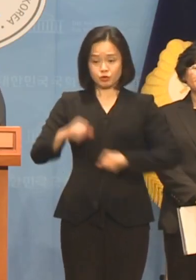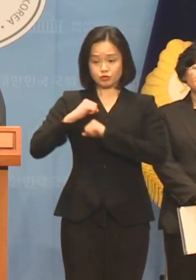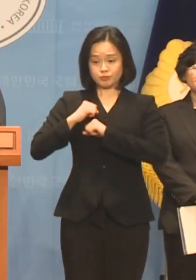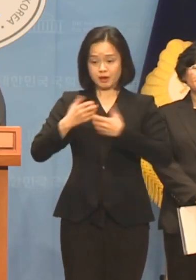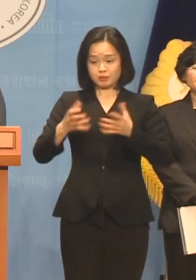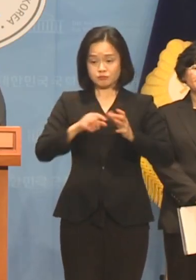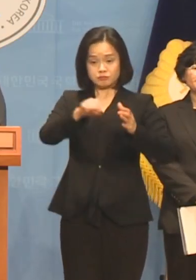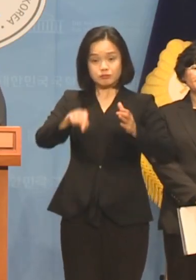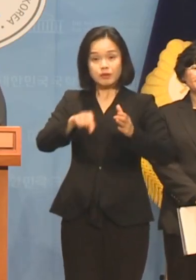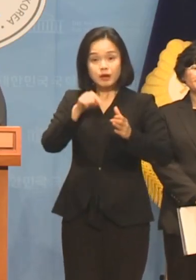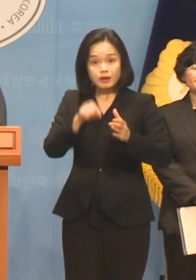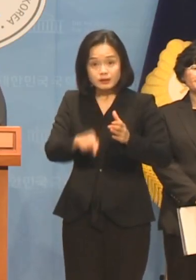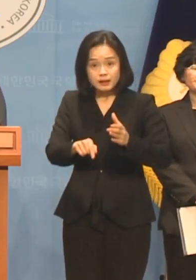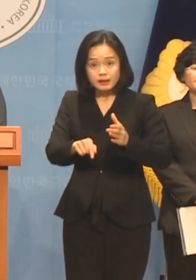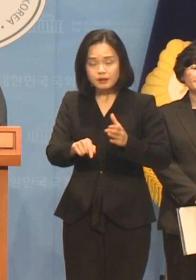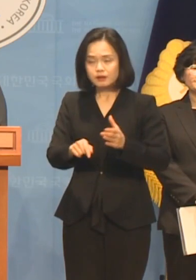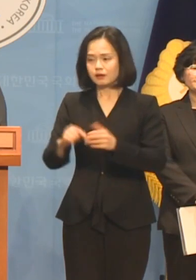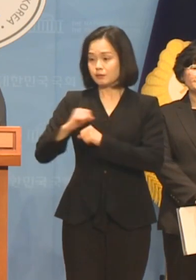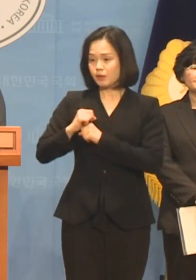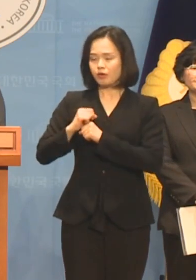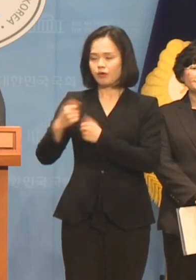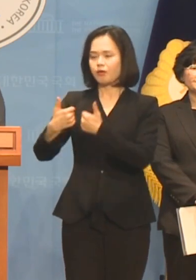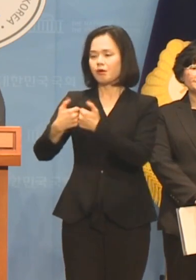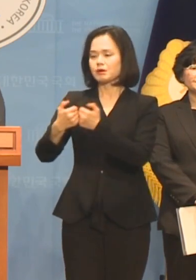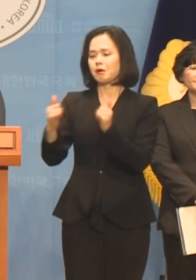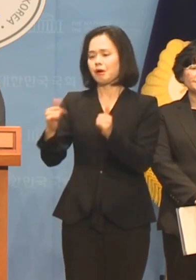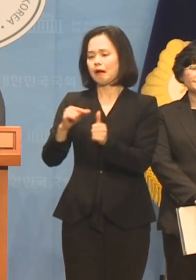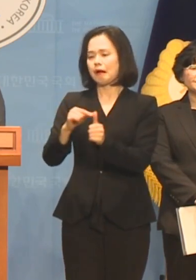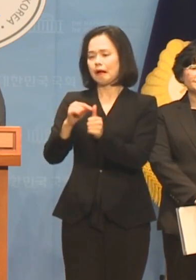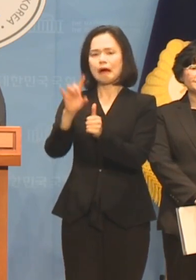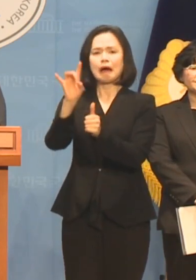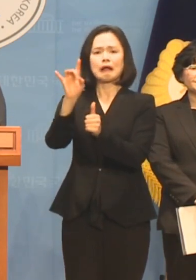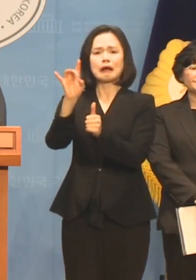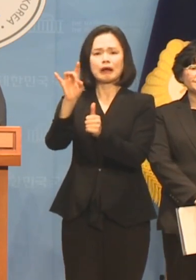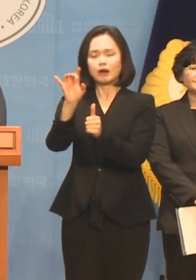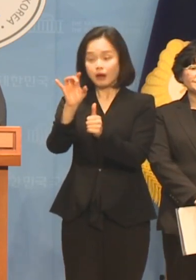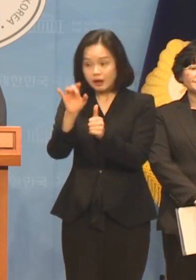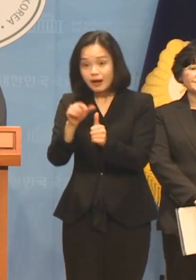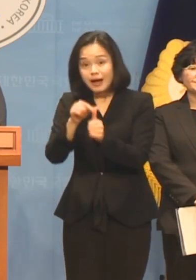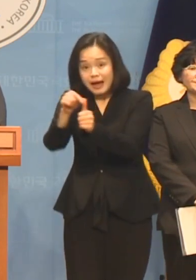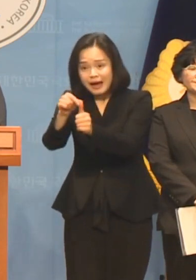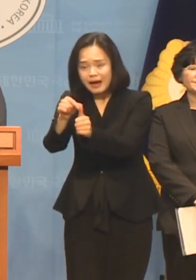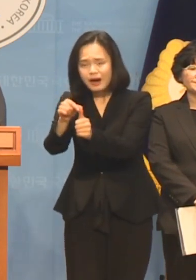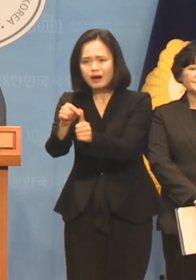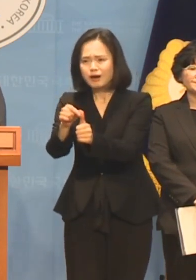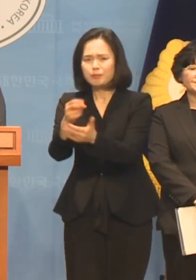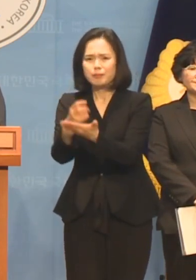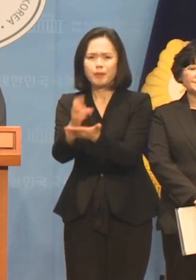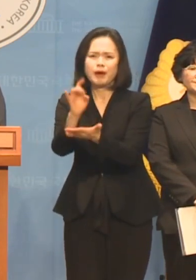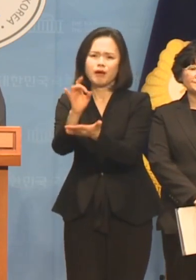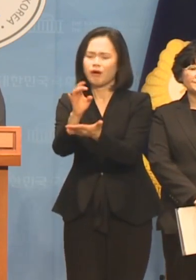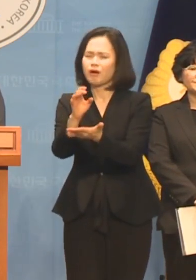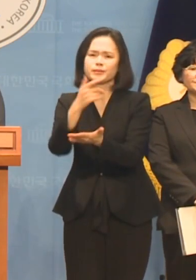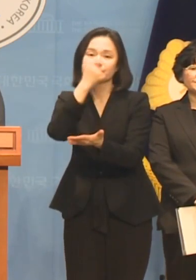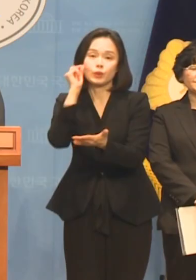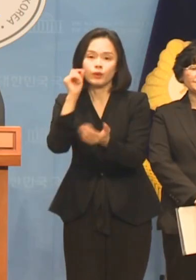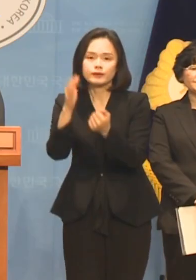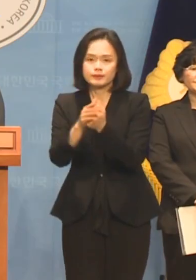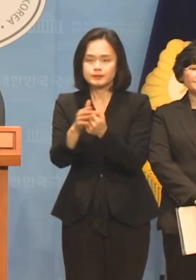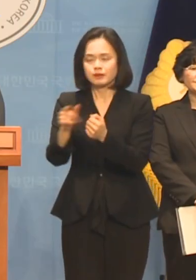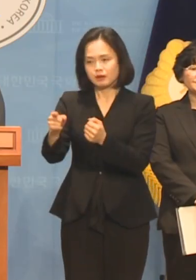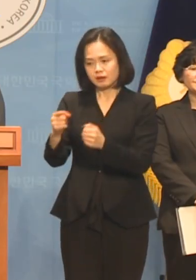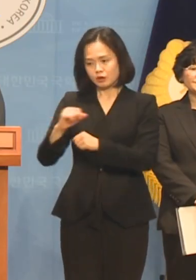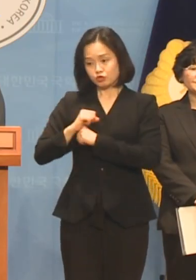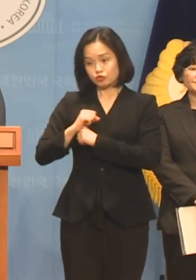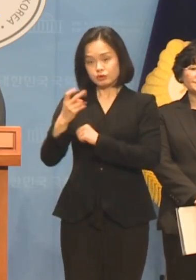전문 상담가 제도로는 미흡하니 조속한 시일 내 장병들과 그 가족들의 안전과 건강을 위한 체계적 지원